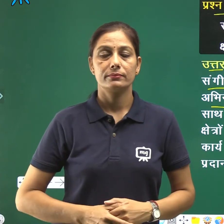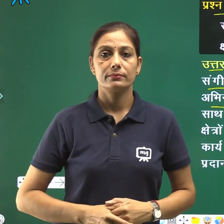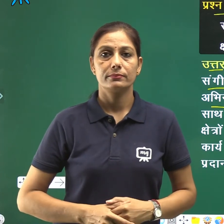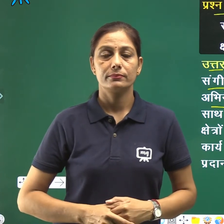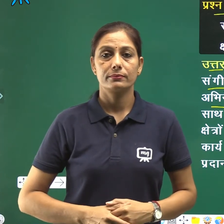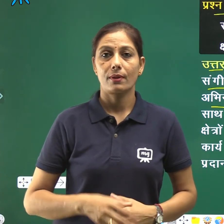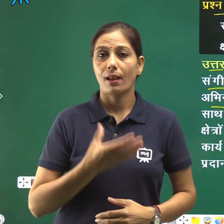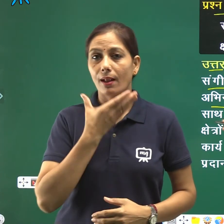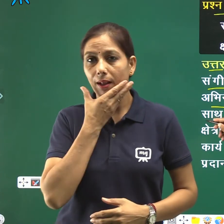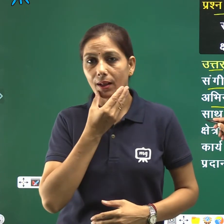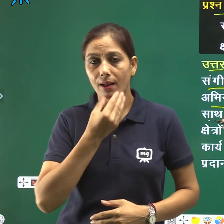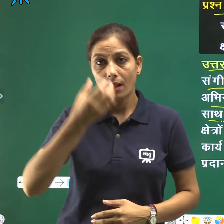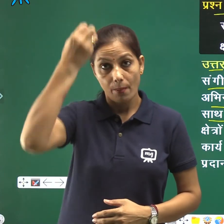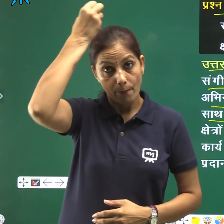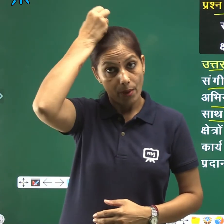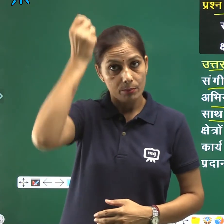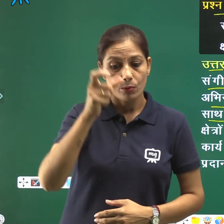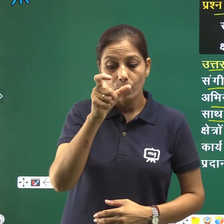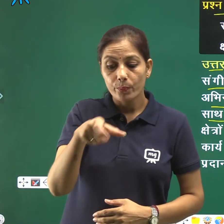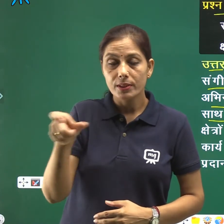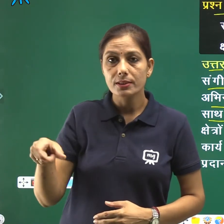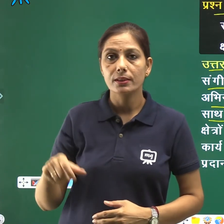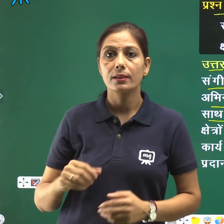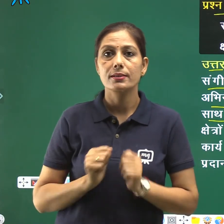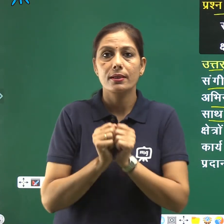संत महात्माओं के साथ